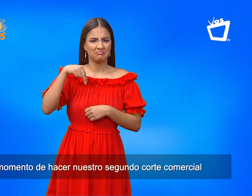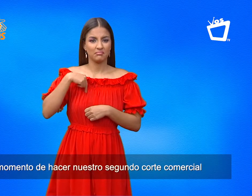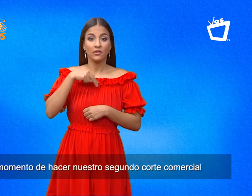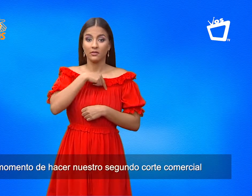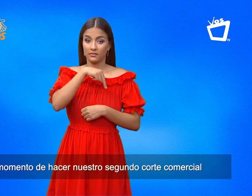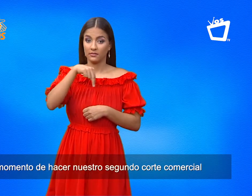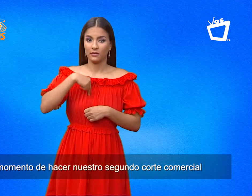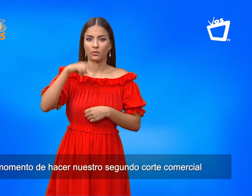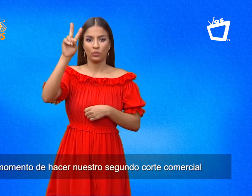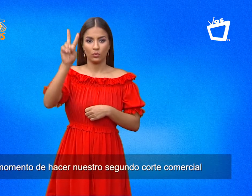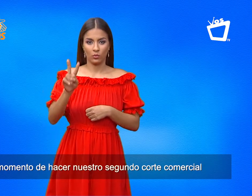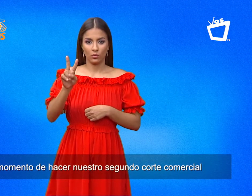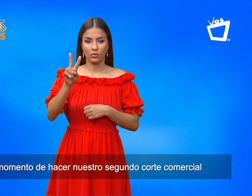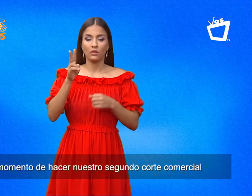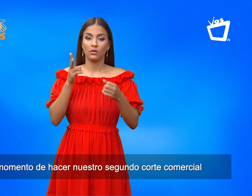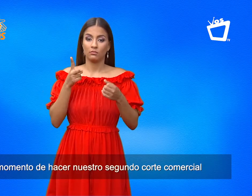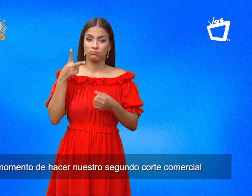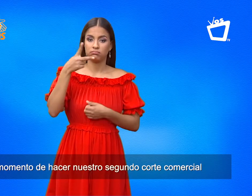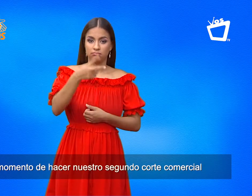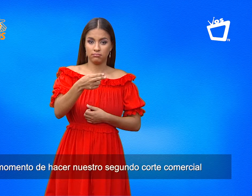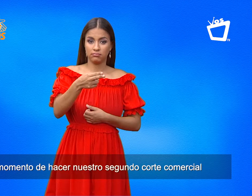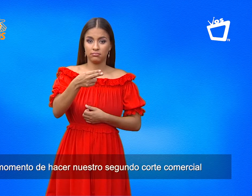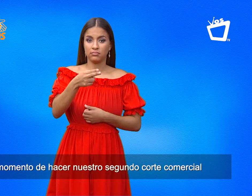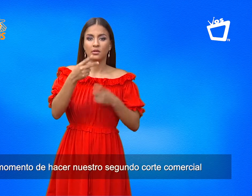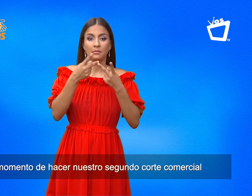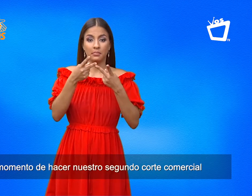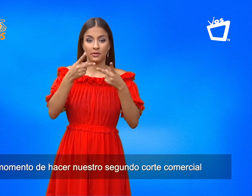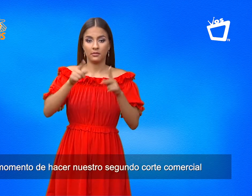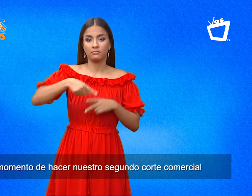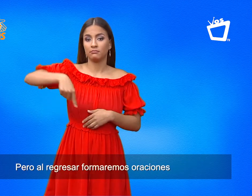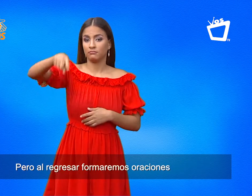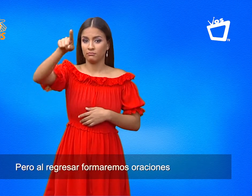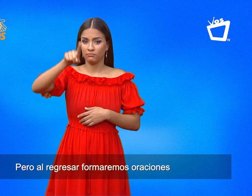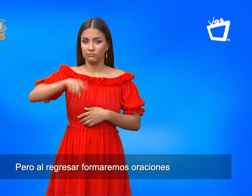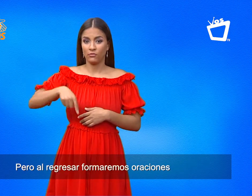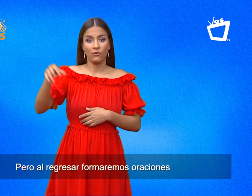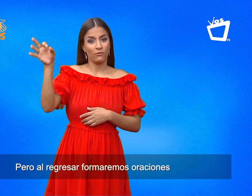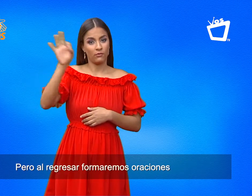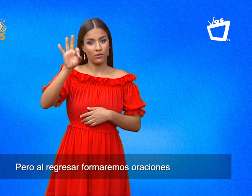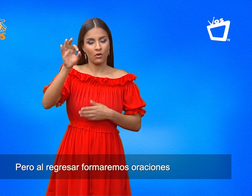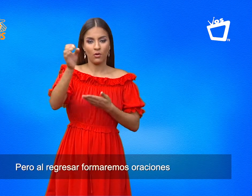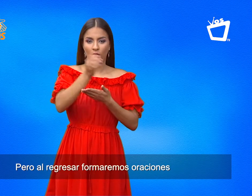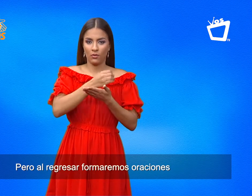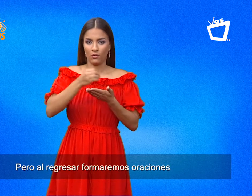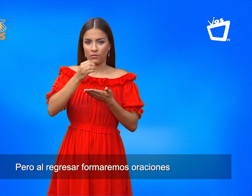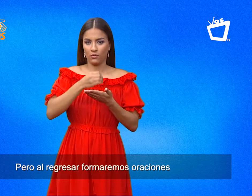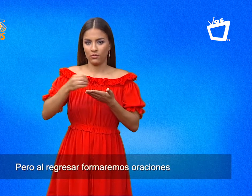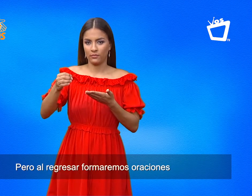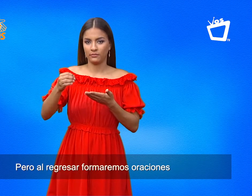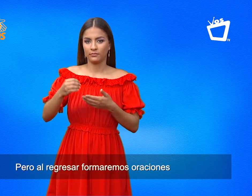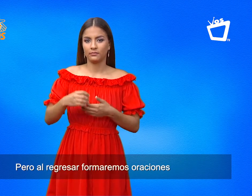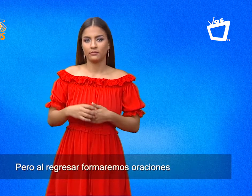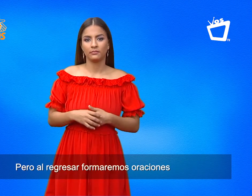es momento de hacer nuestro segundo corte comercial pero al regresar formaremos oraciones